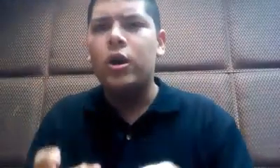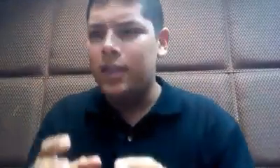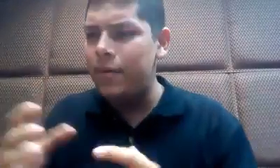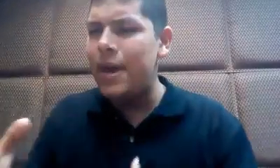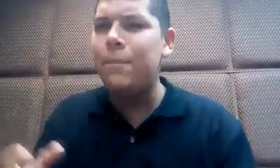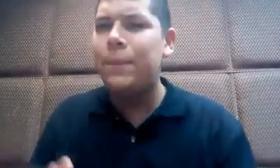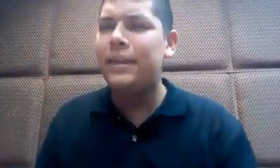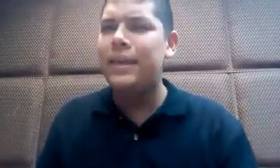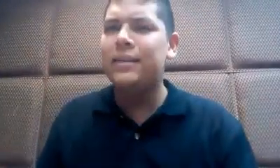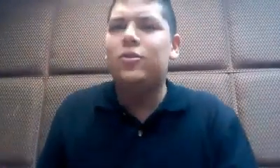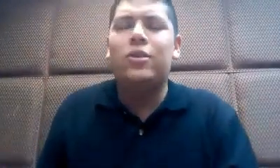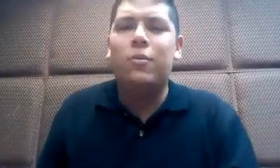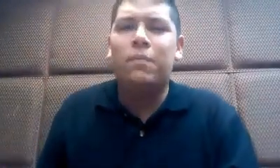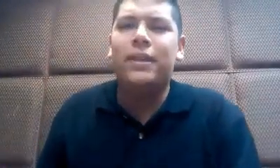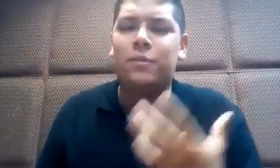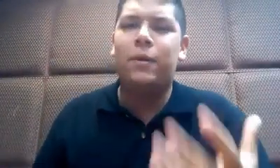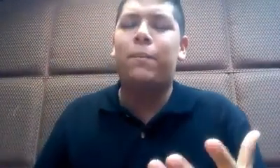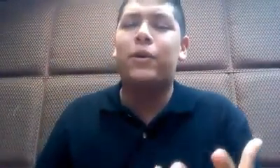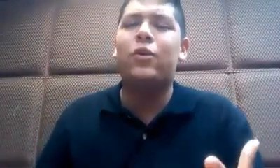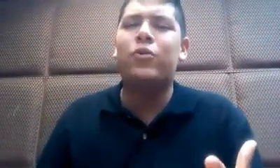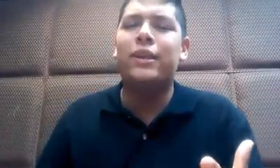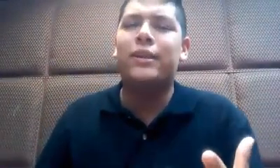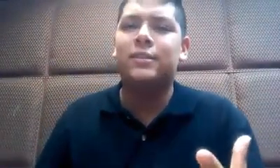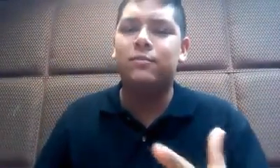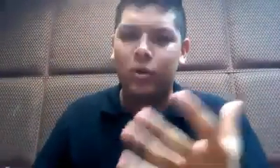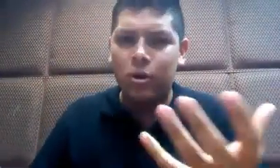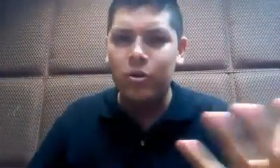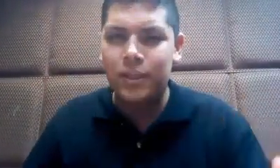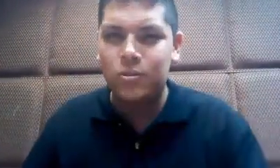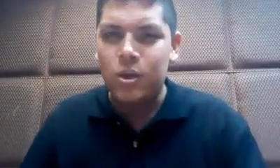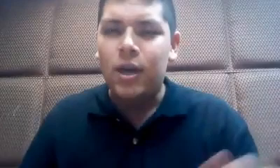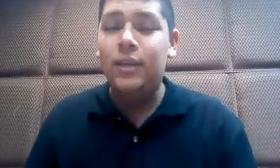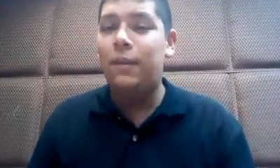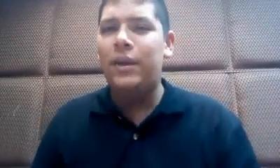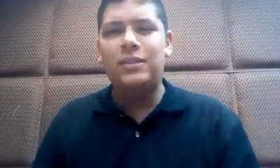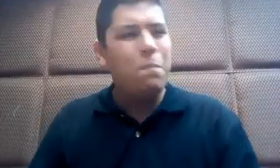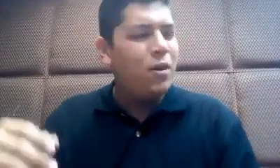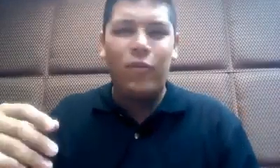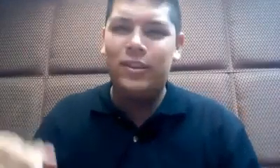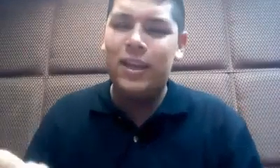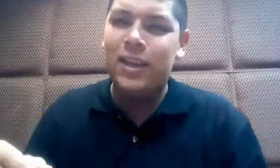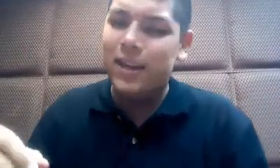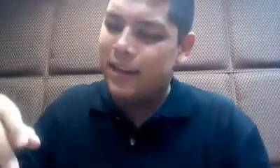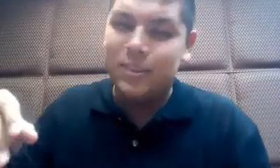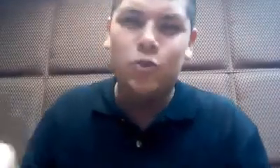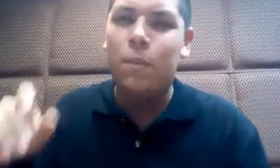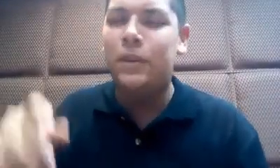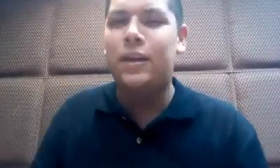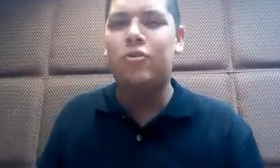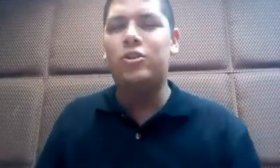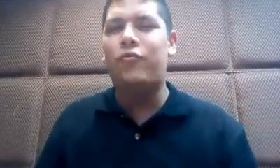está bien que platiques, no digo que no platiques, pero ¿por qué lo gritas? ¿Por qué lo gritas, no? Y también, siempre no falta el que se sube platicando con el